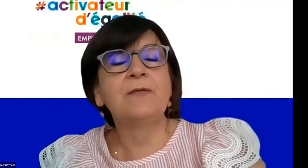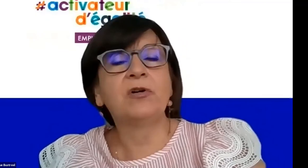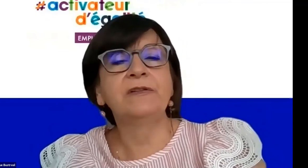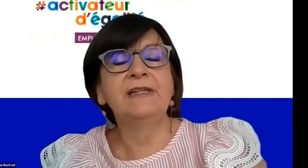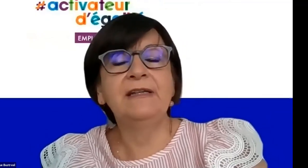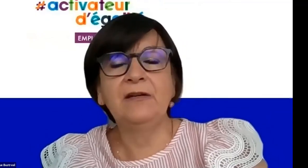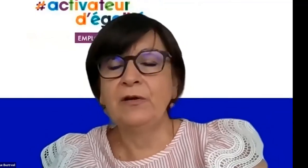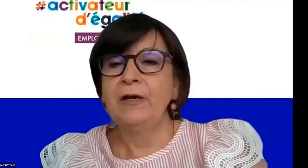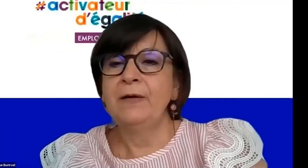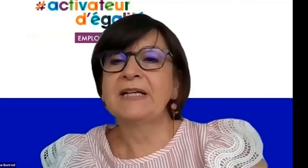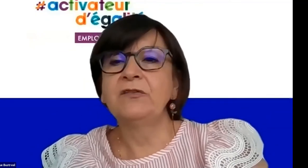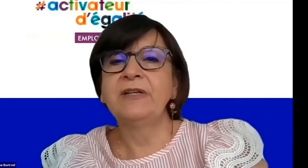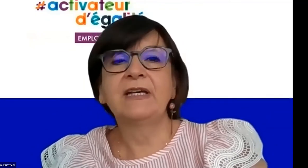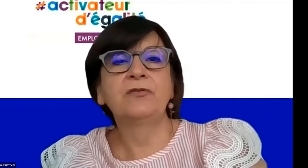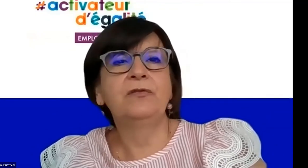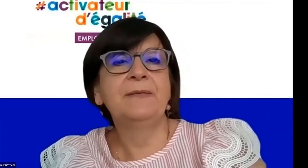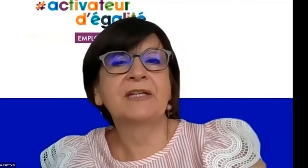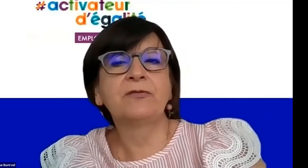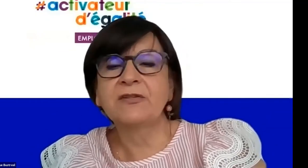noté également